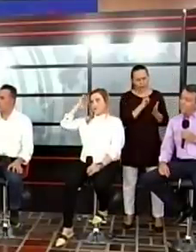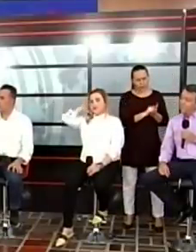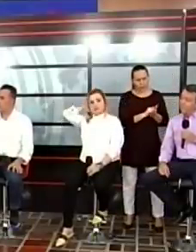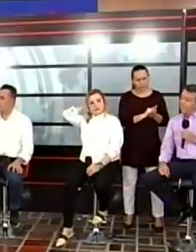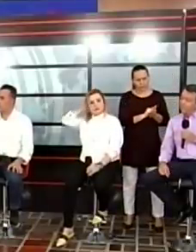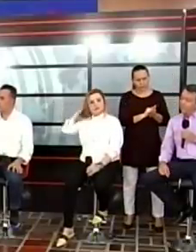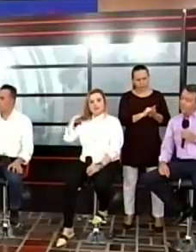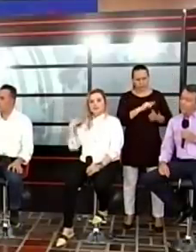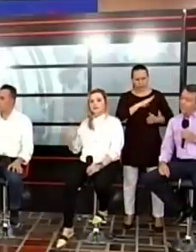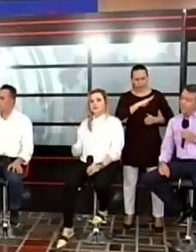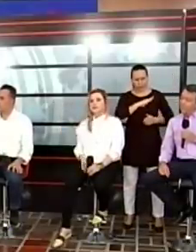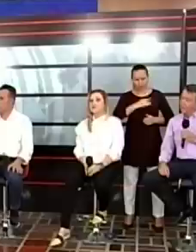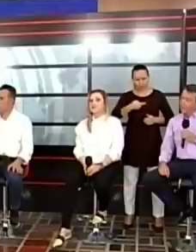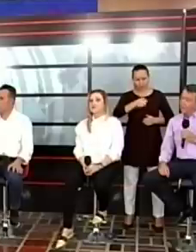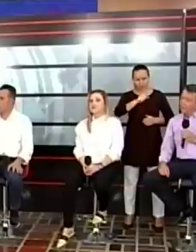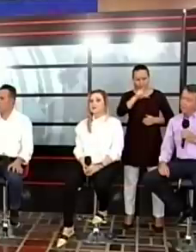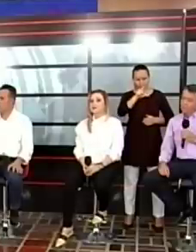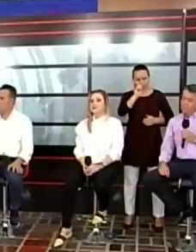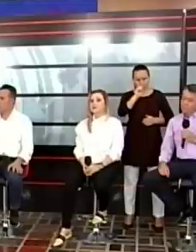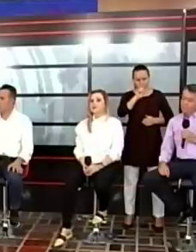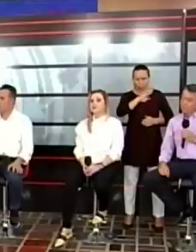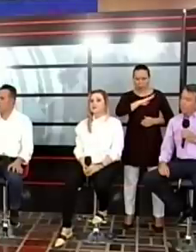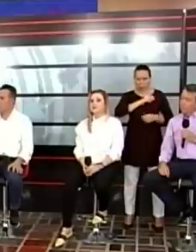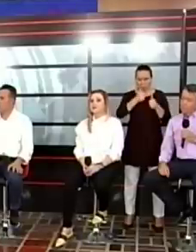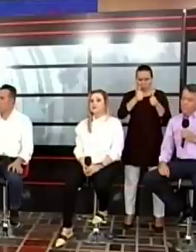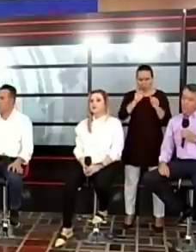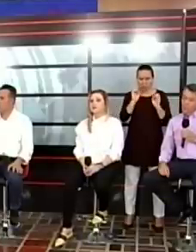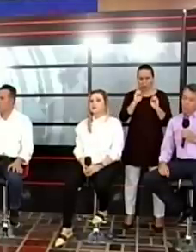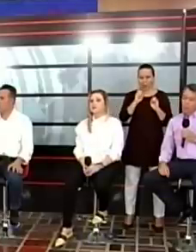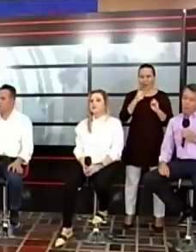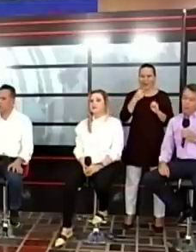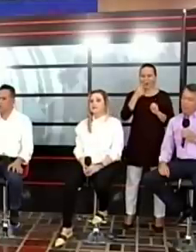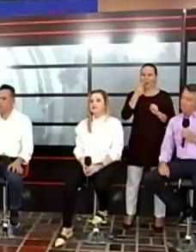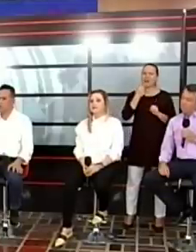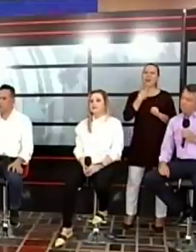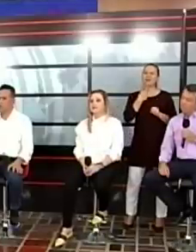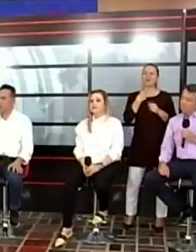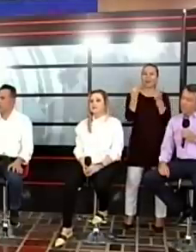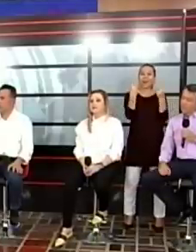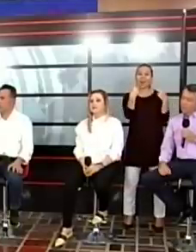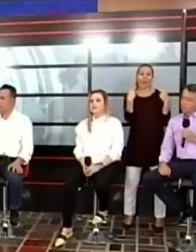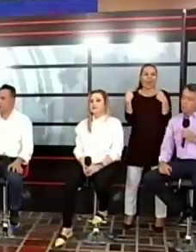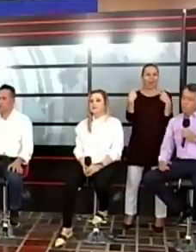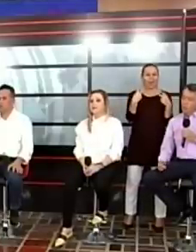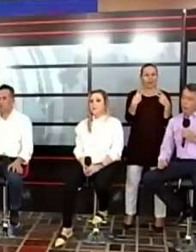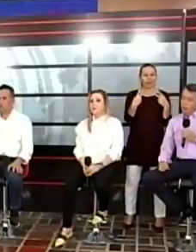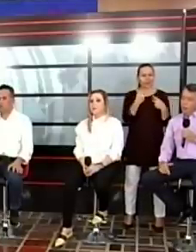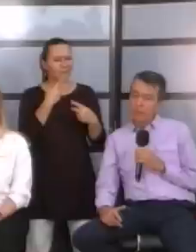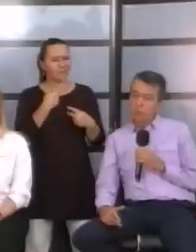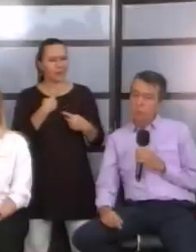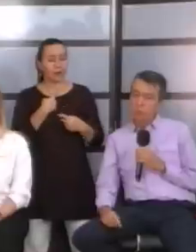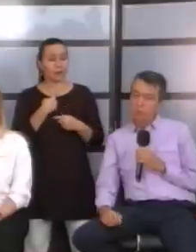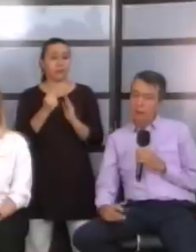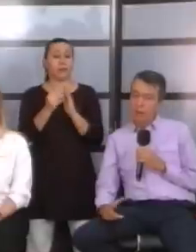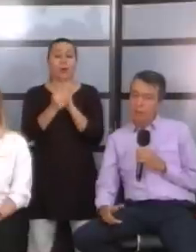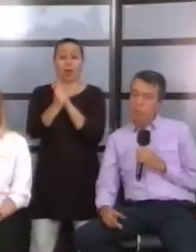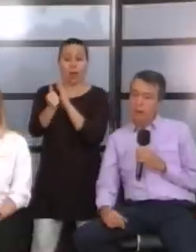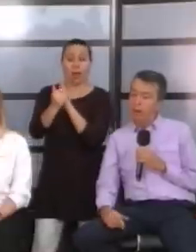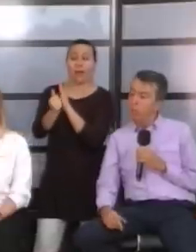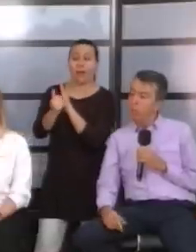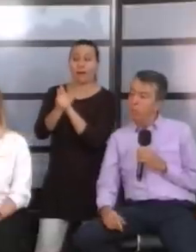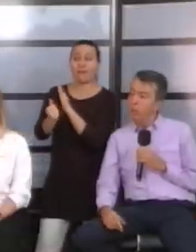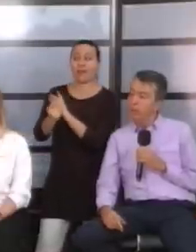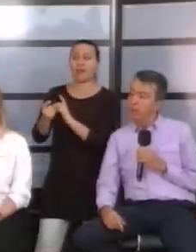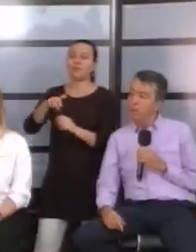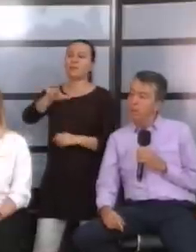Pablo Gallo es un buen alcalde o es un farandulero? Es un farandulero. ¿Por qué? Es un tipo hábil en eso, para manipular